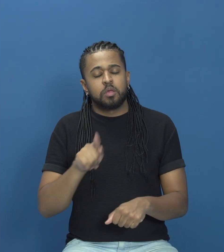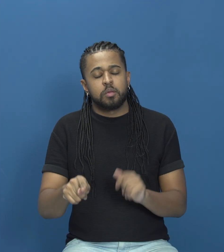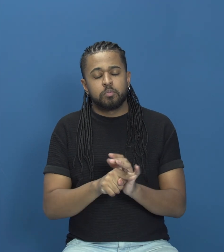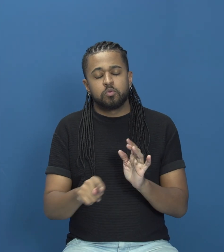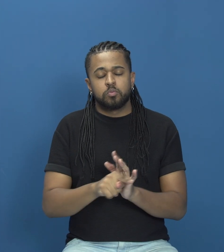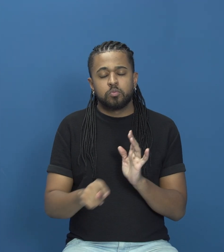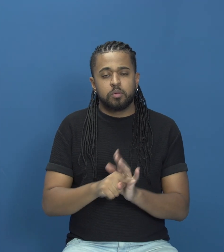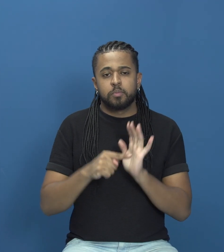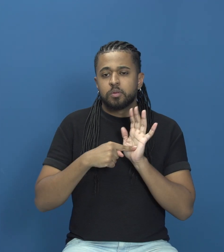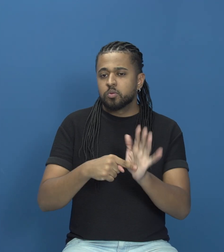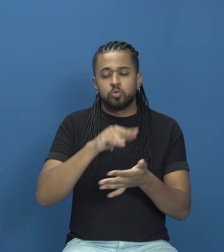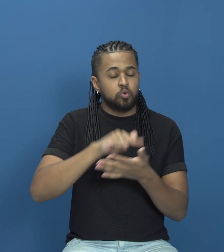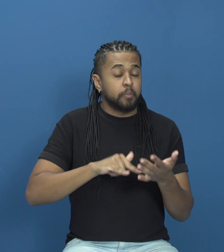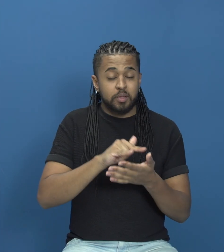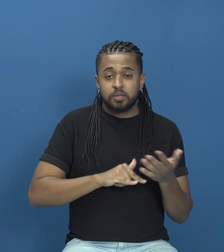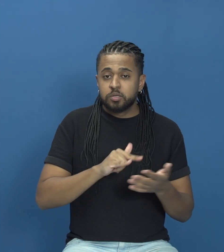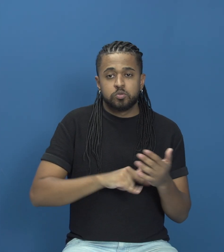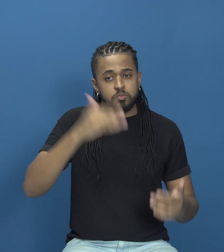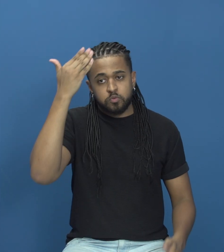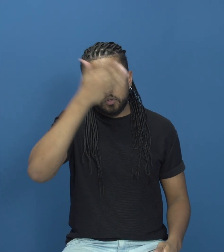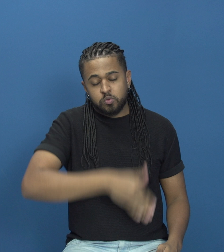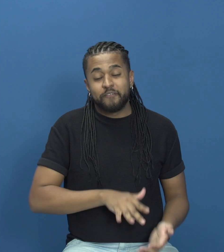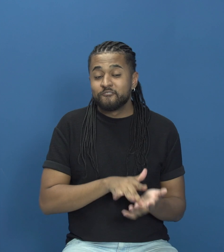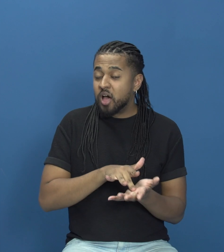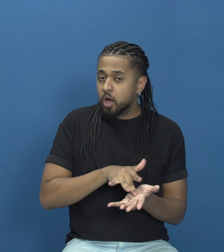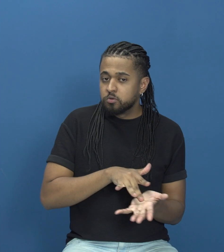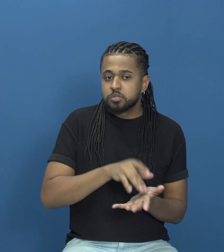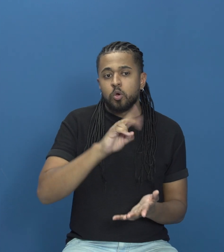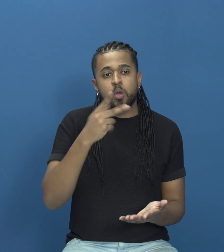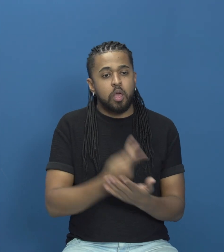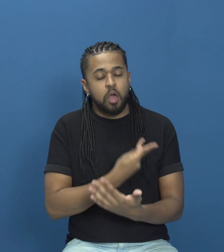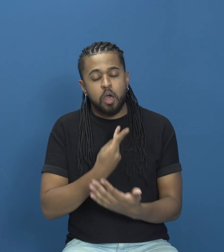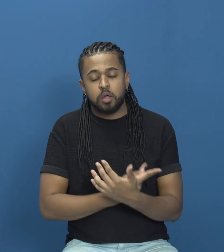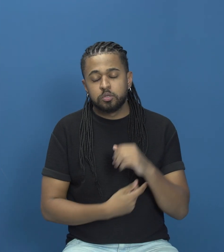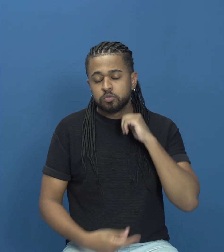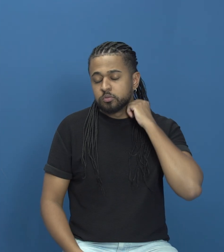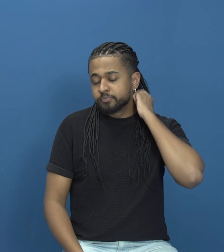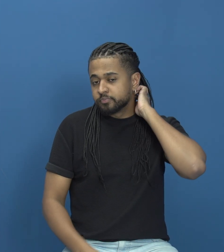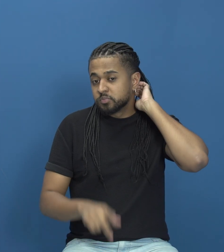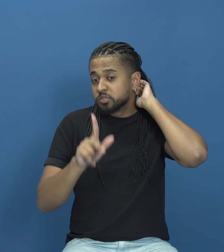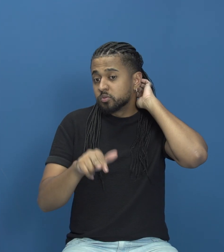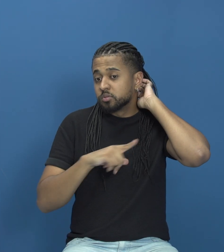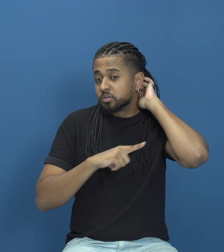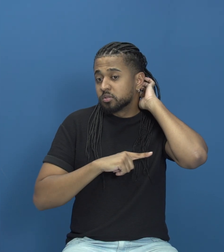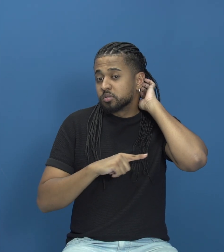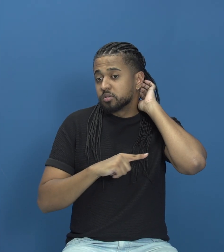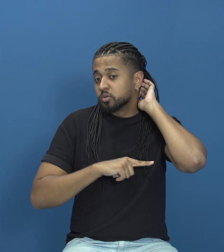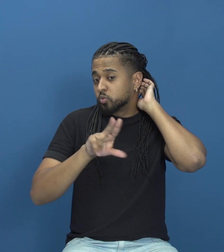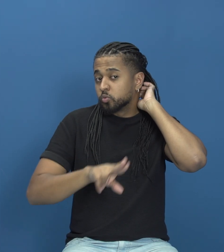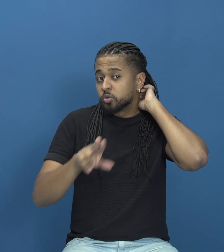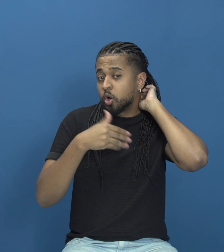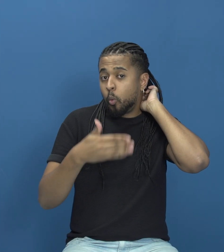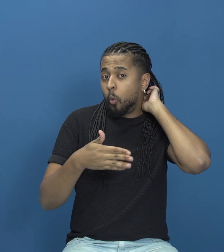a apresentação de documentações comprobatórias falsas ou irregulares, bem como tiver feito uso